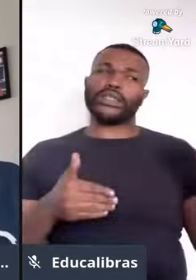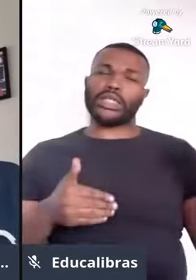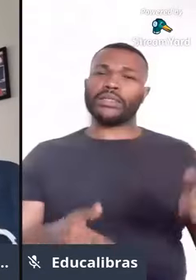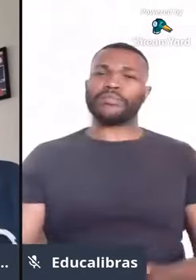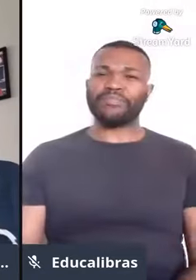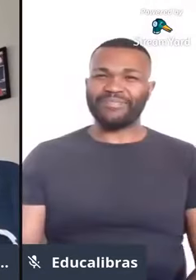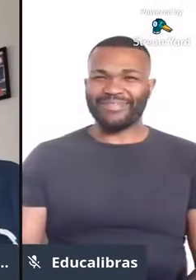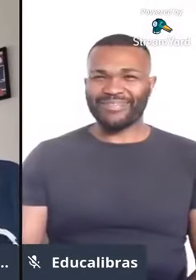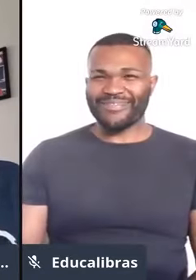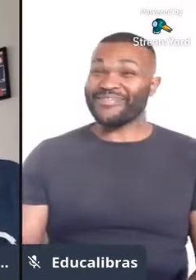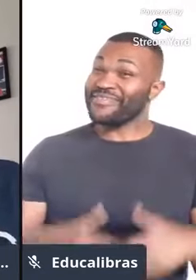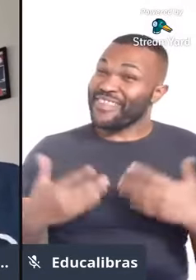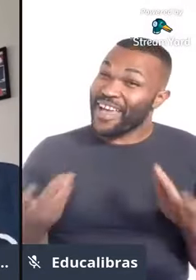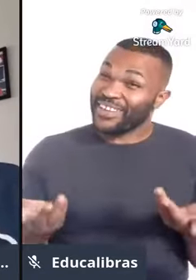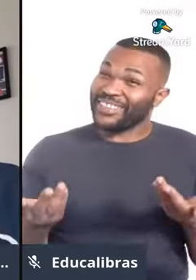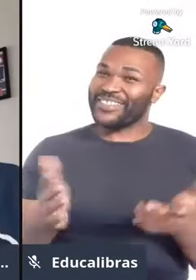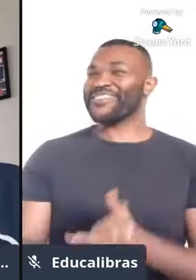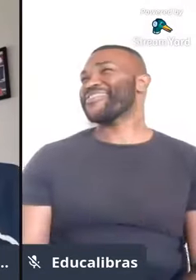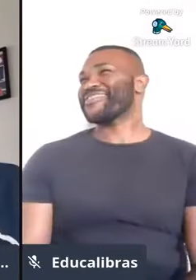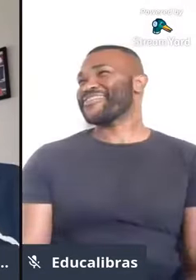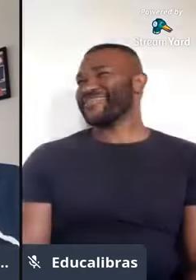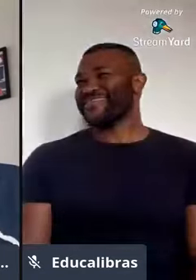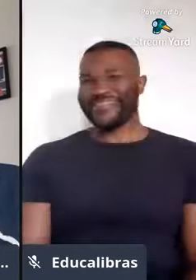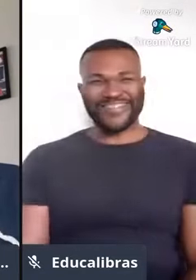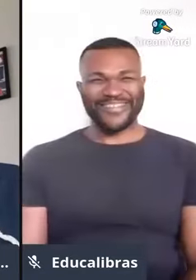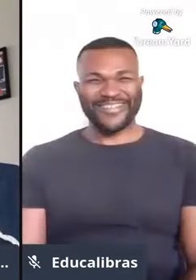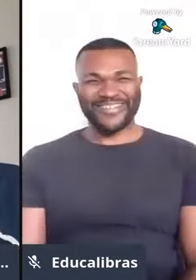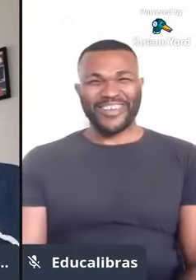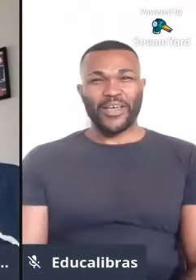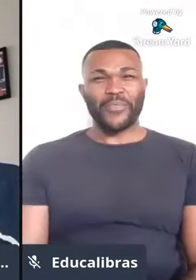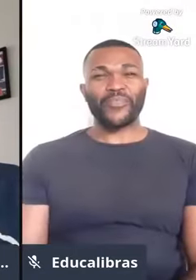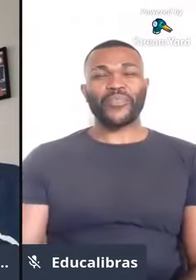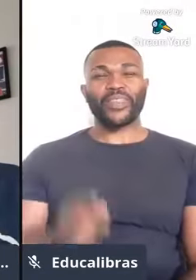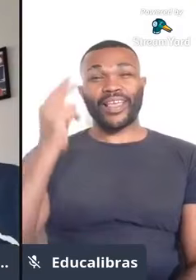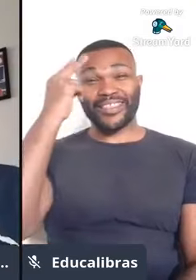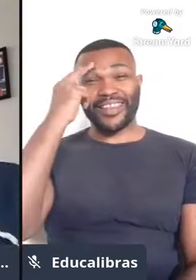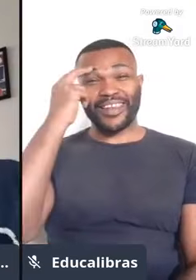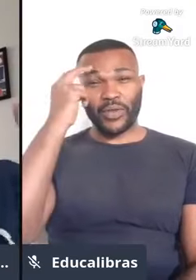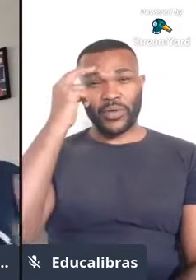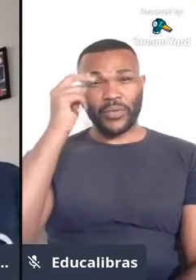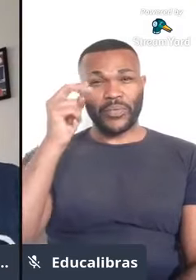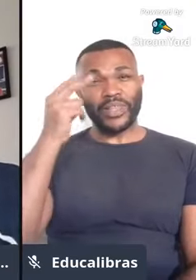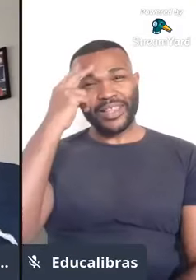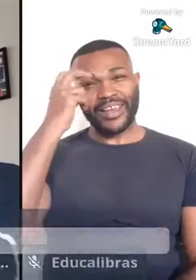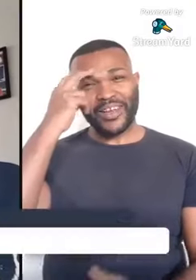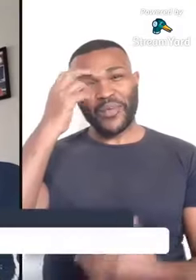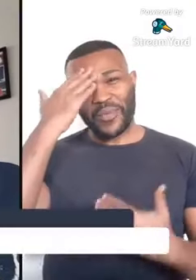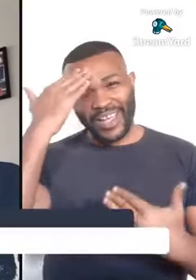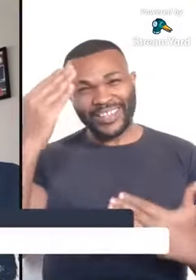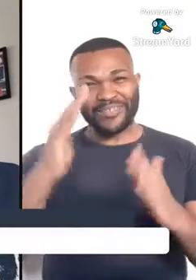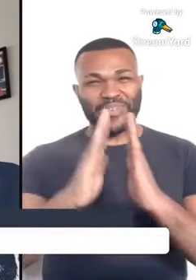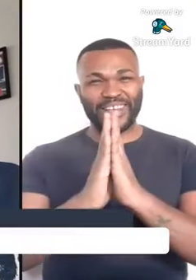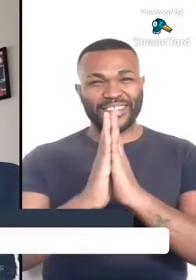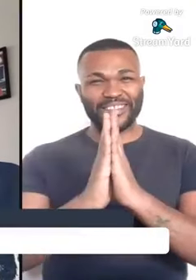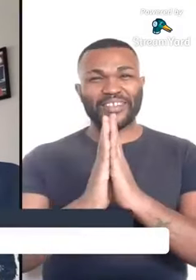Bom, é isso aí, pessoal. Estamos aqui, ó. Adriano, mais uma vez. Obrigado, Adriano. Nosso